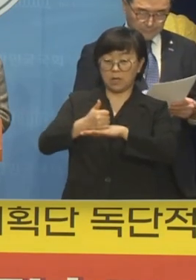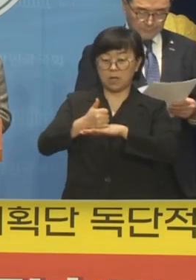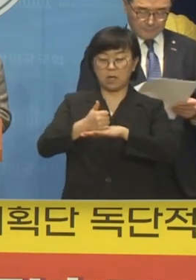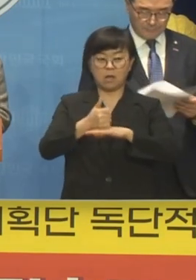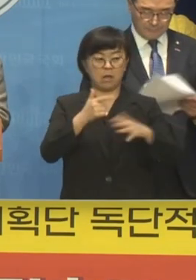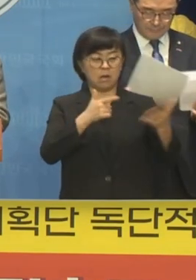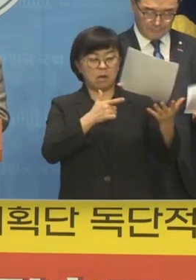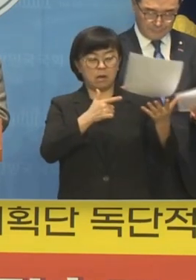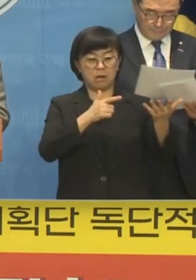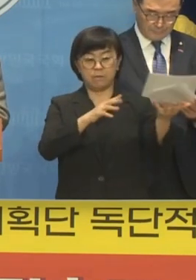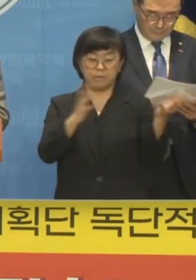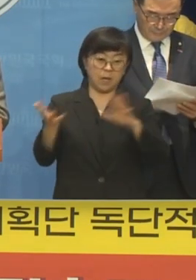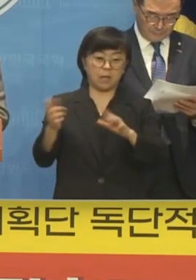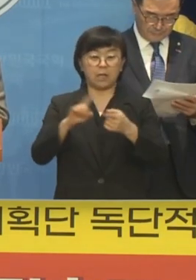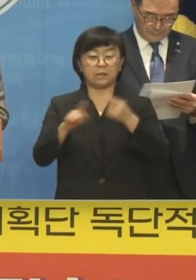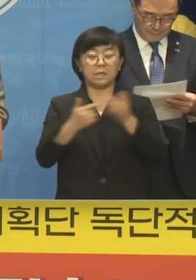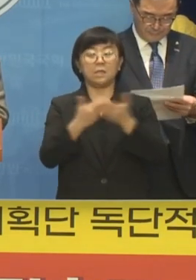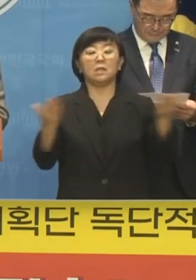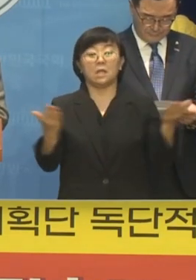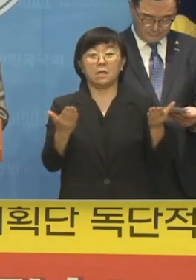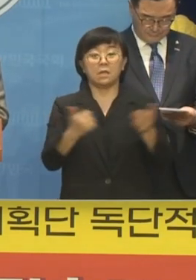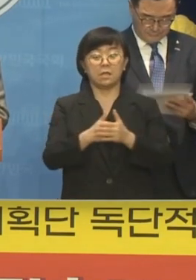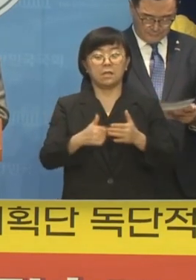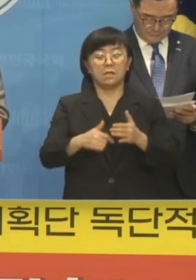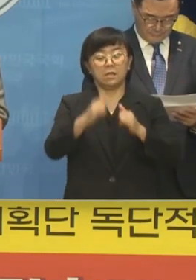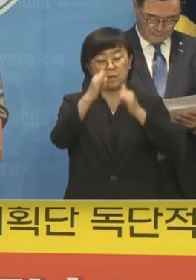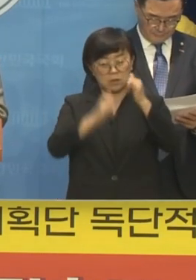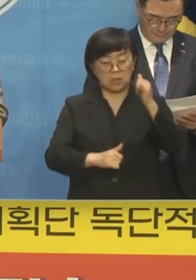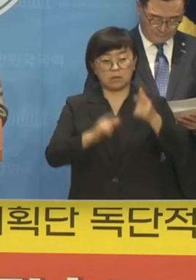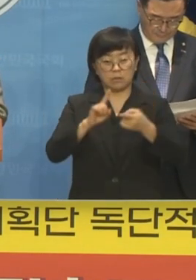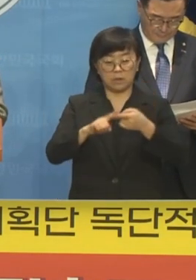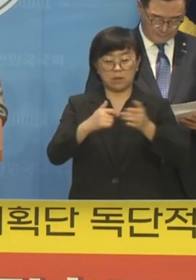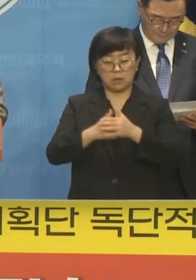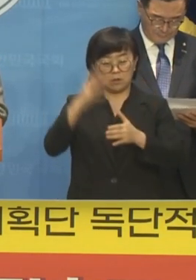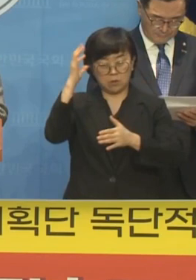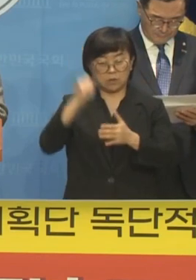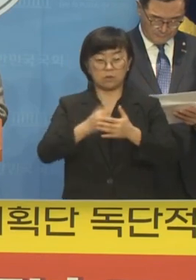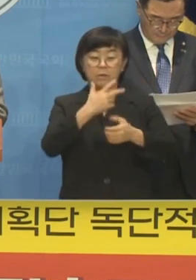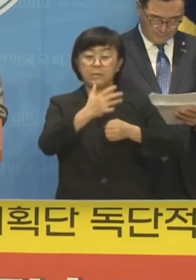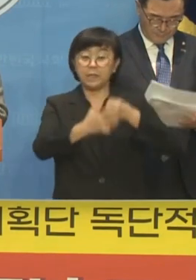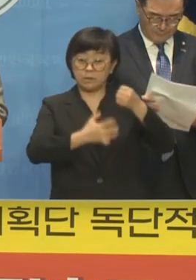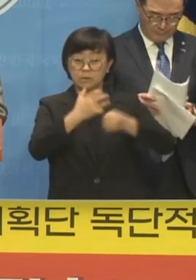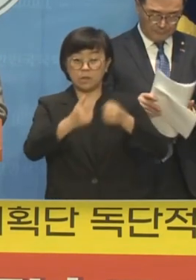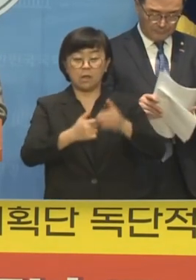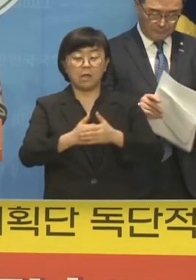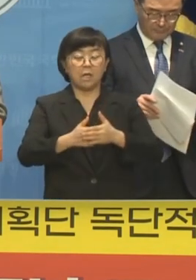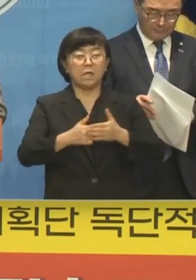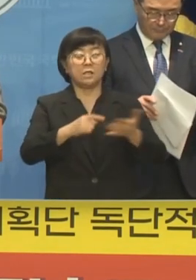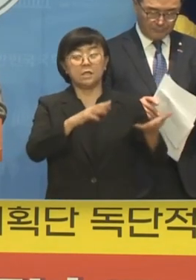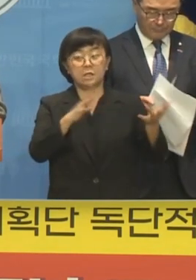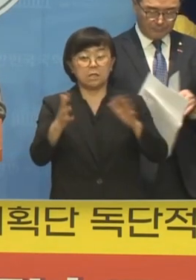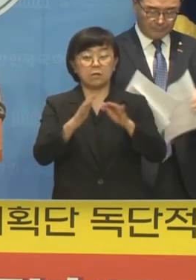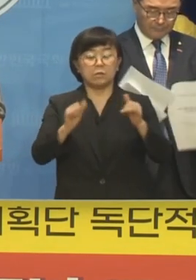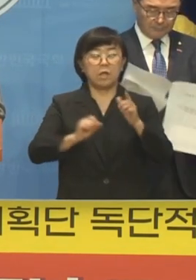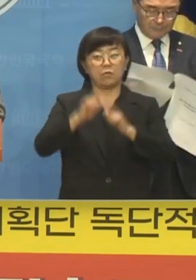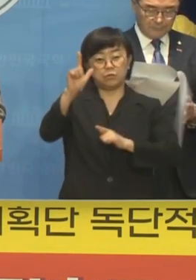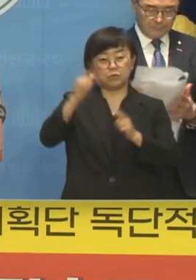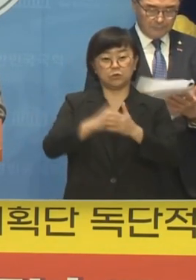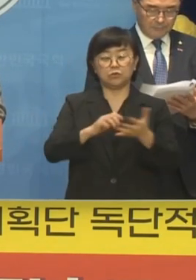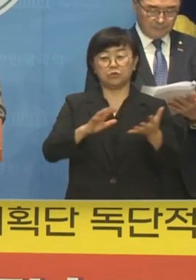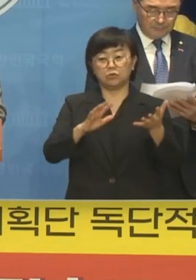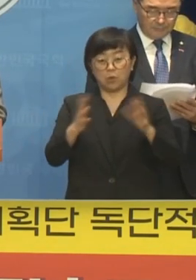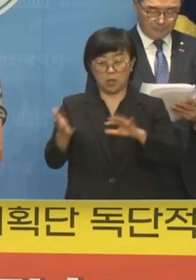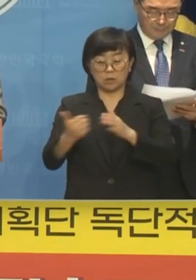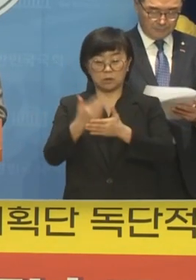만행적인 일입니다. 이 역사적 사실임을 좀 인지해 주시고 80년이 지났습니다. 희생자분들은 대부분 다 돌아가셨고 유족들도